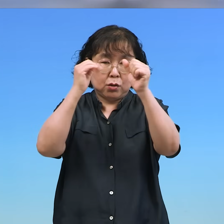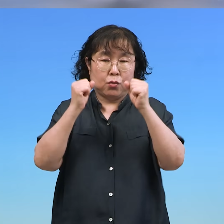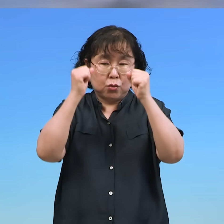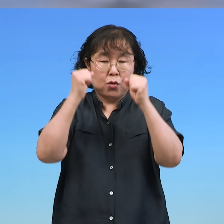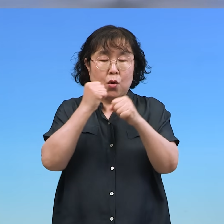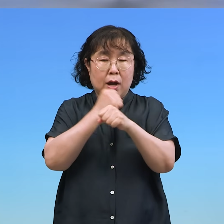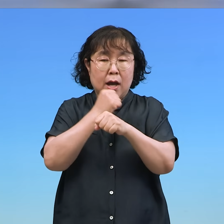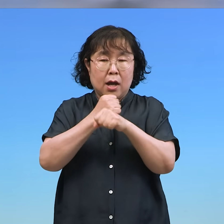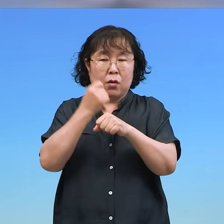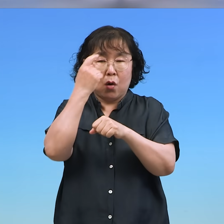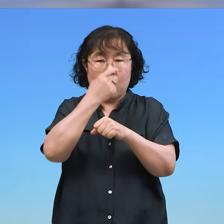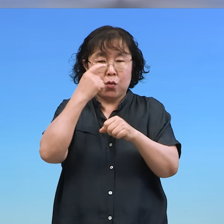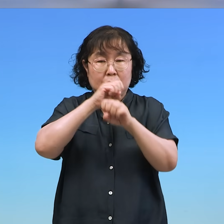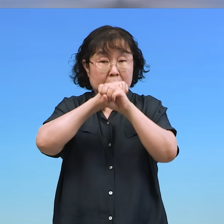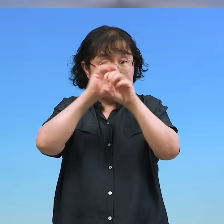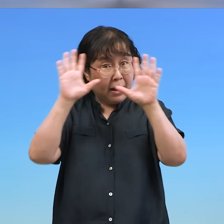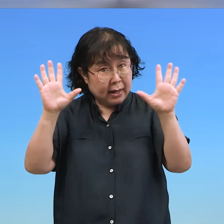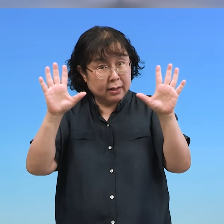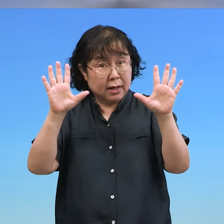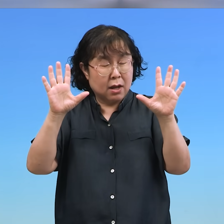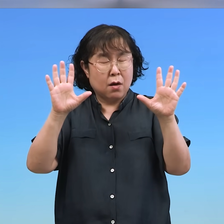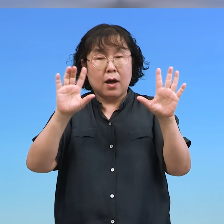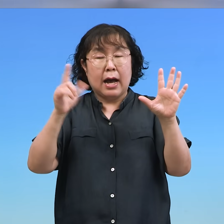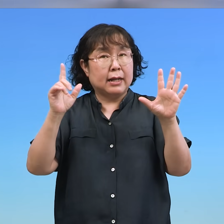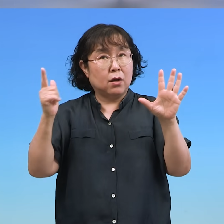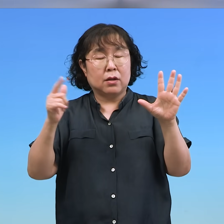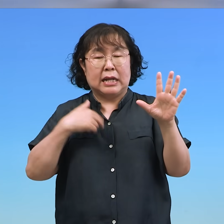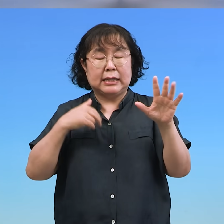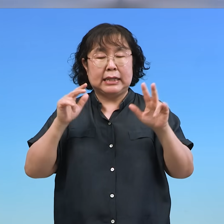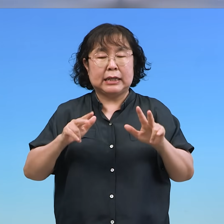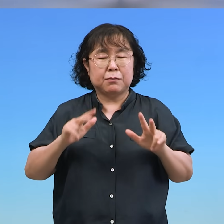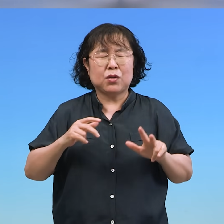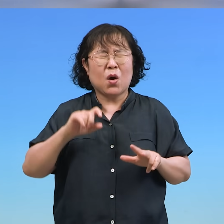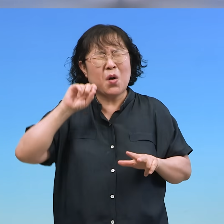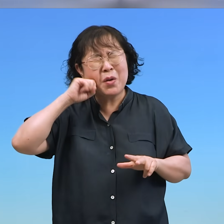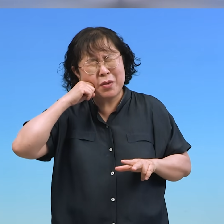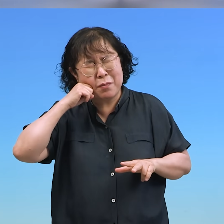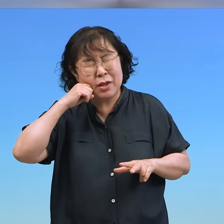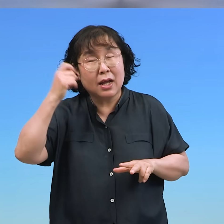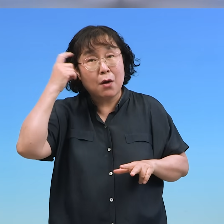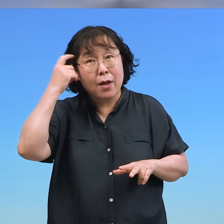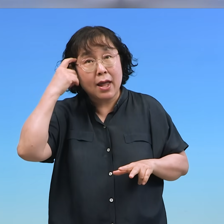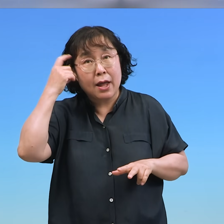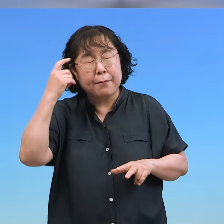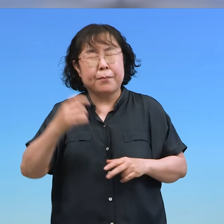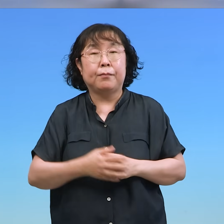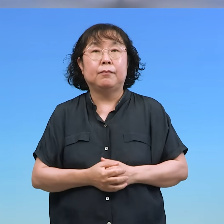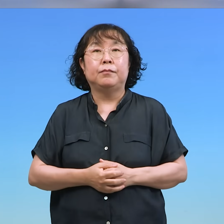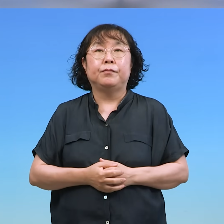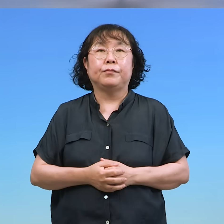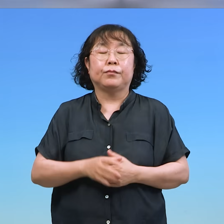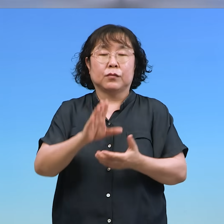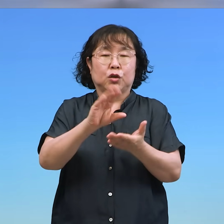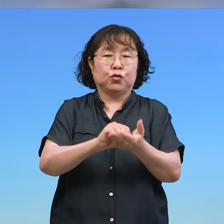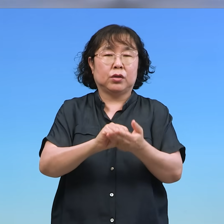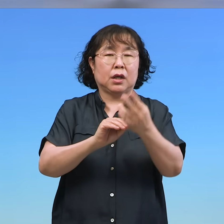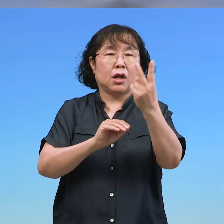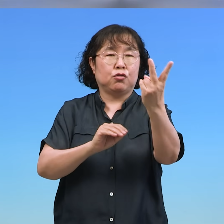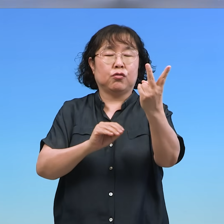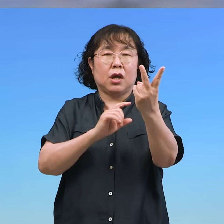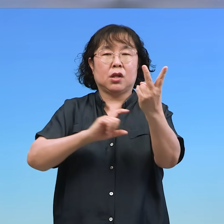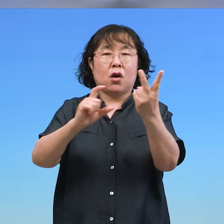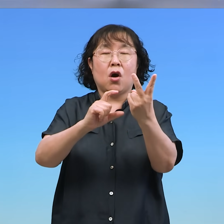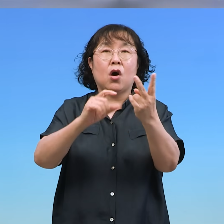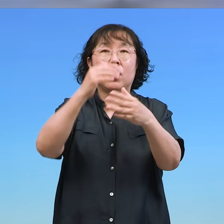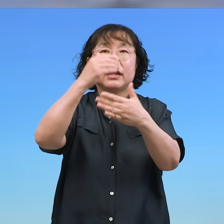운동하고 얼굴이 훤하시네요. 진짜 모르시는 말씀이에요. 지금도 죽겠어요. 왜 죽겠는지 아세요? 숙제